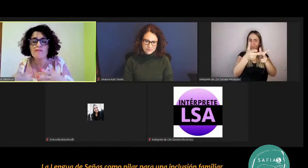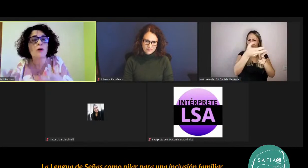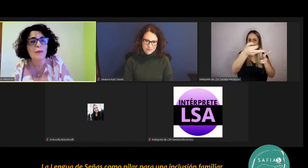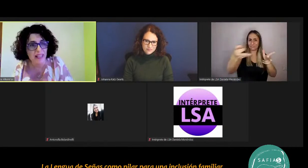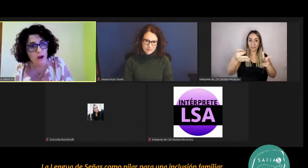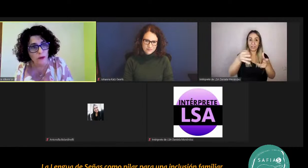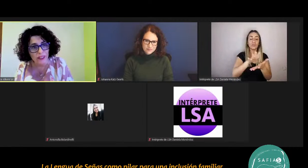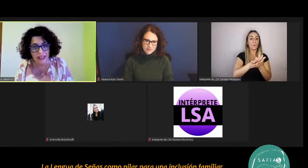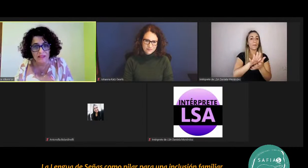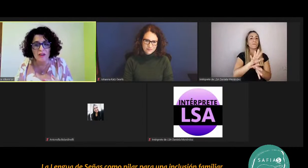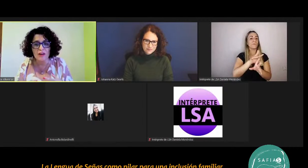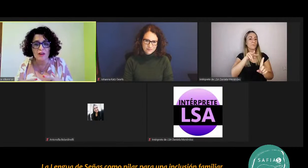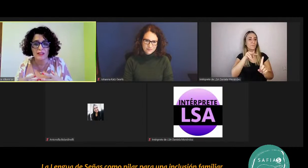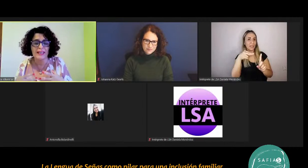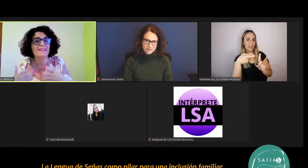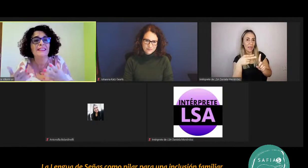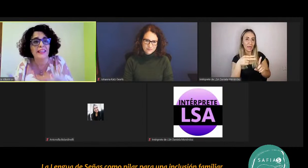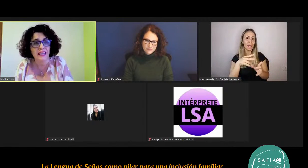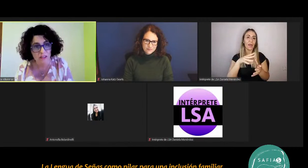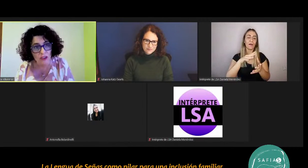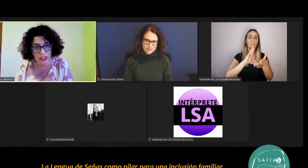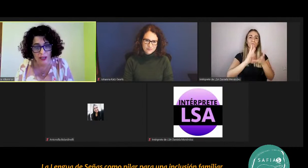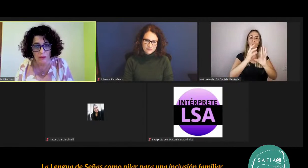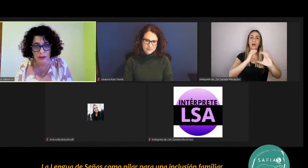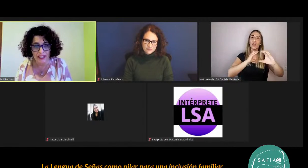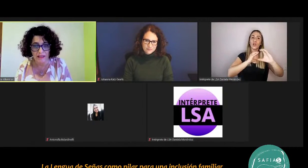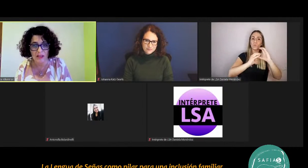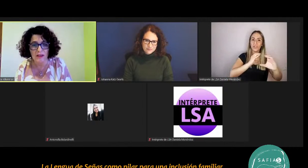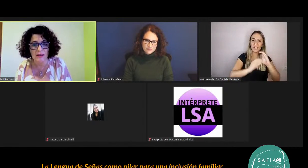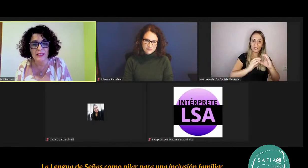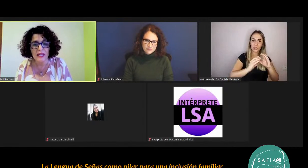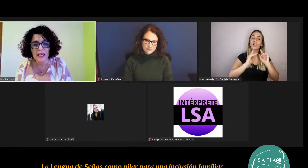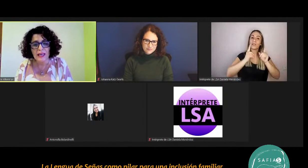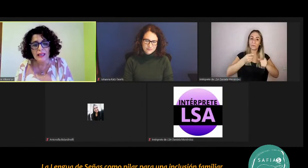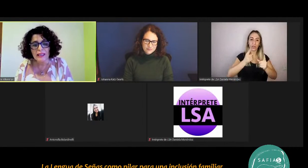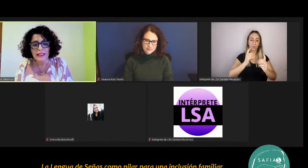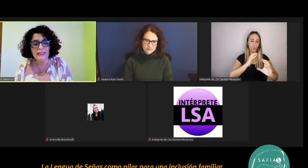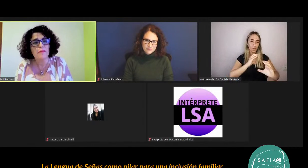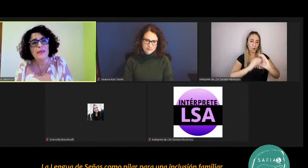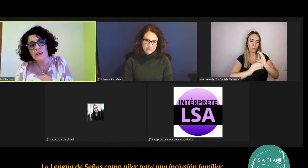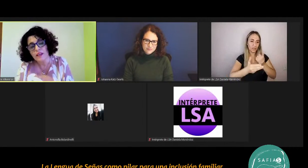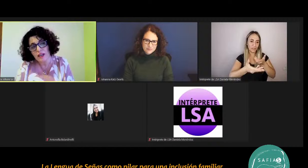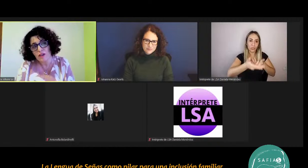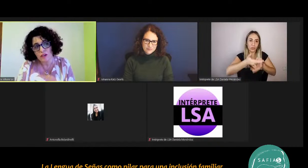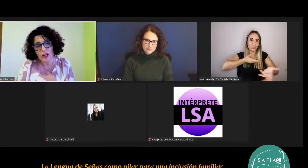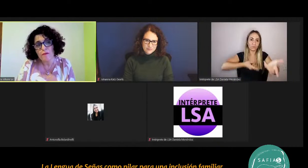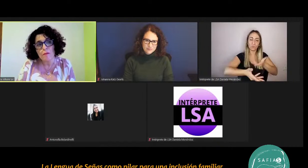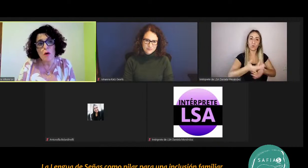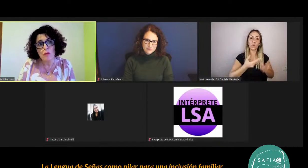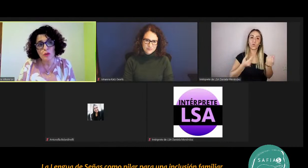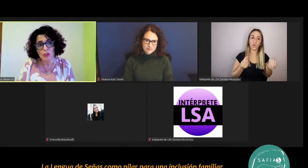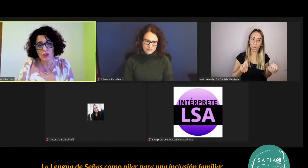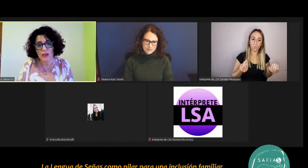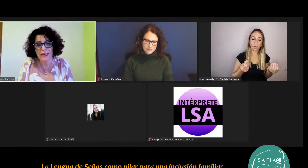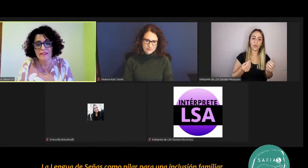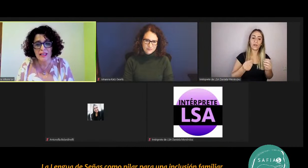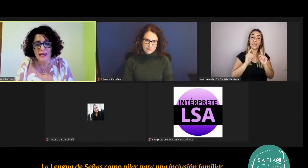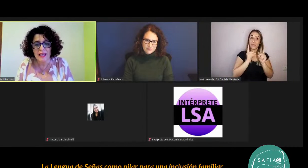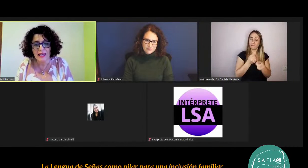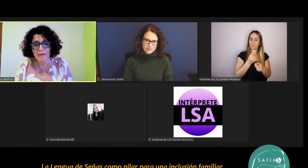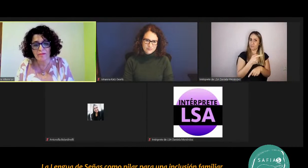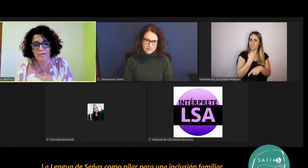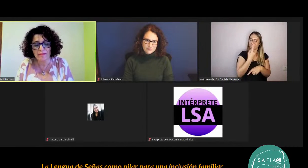la forma de la comunicación, esa interacción de la comunicación. Y también lo que nosotras vemos mucho